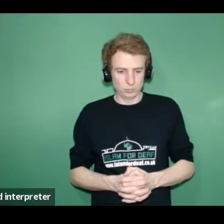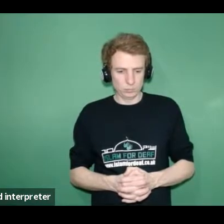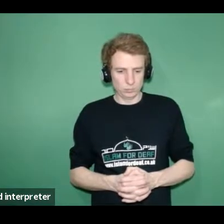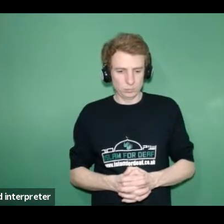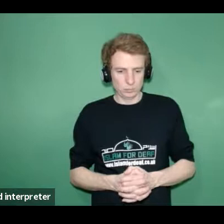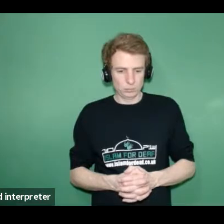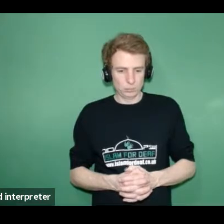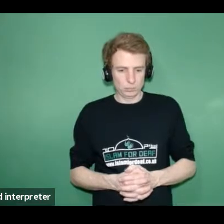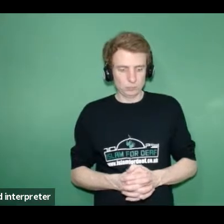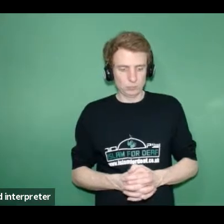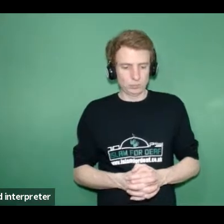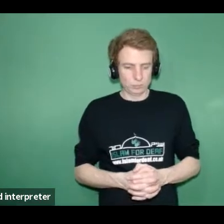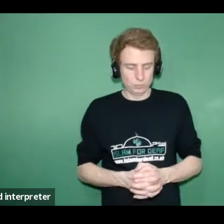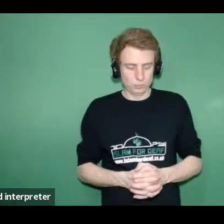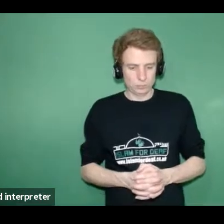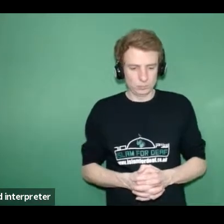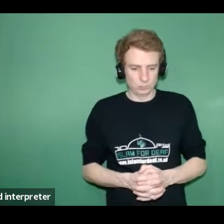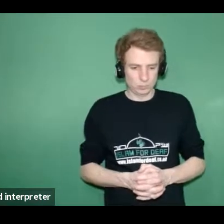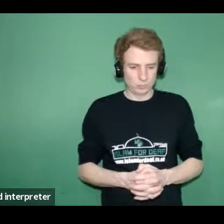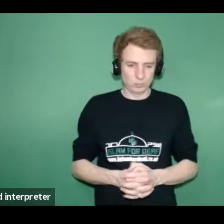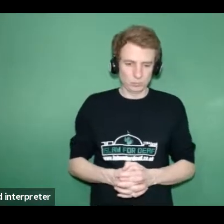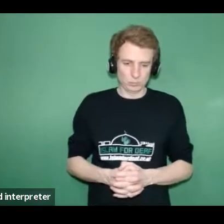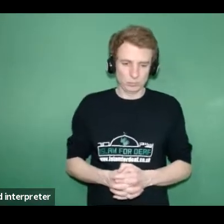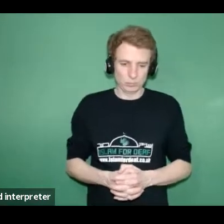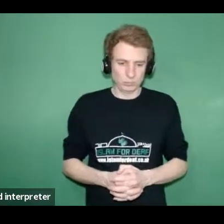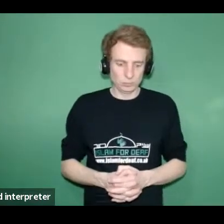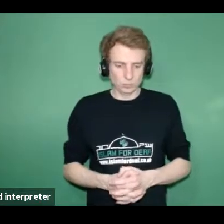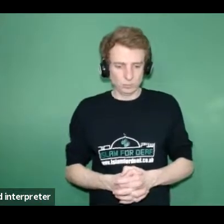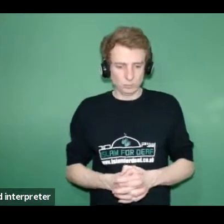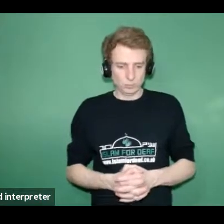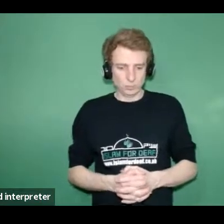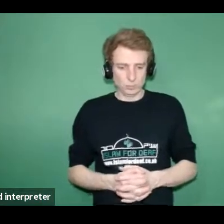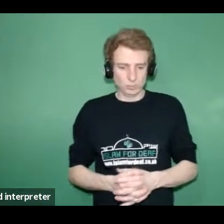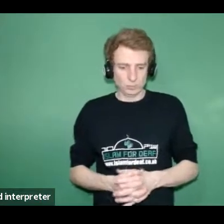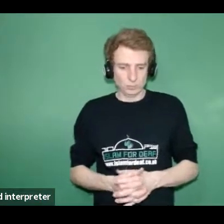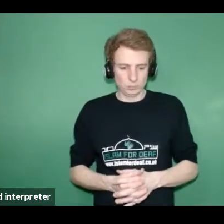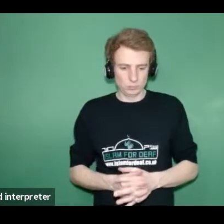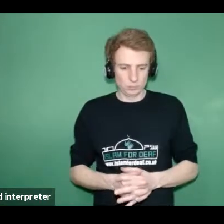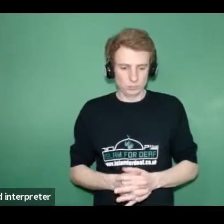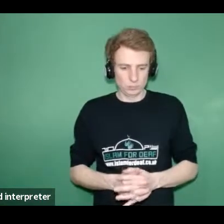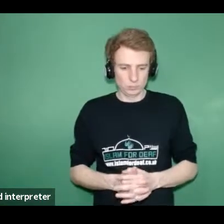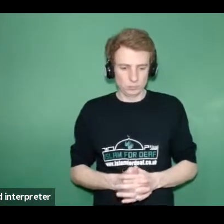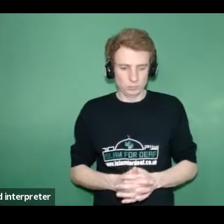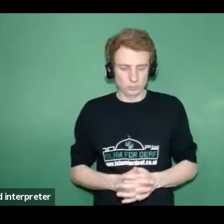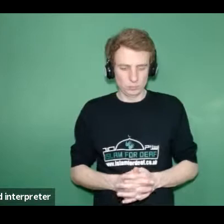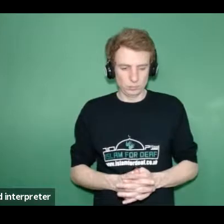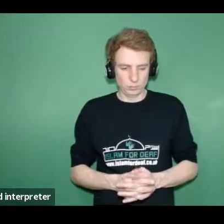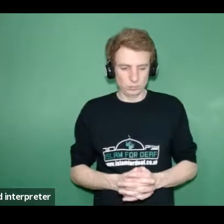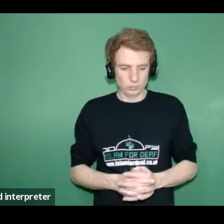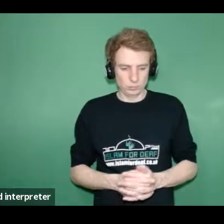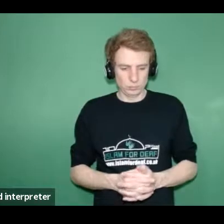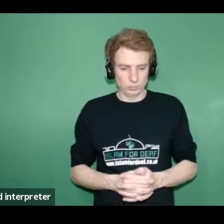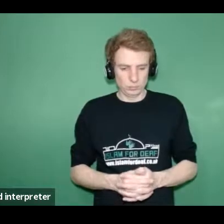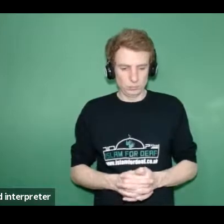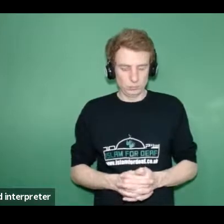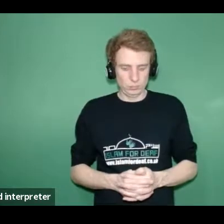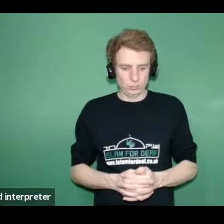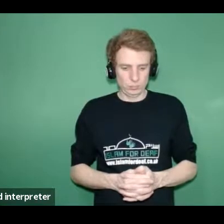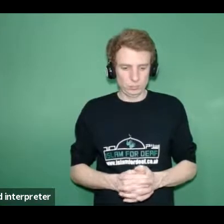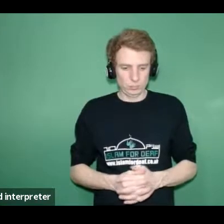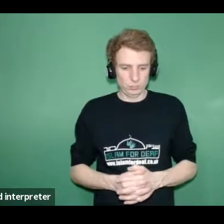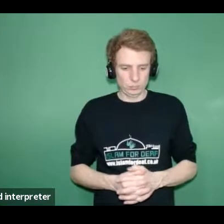وأن تذكر الموت والبلى، ومن أراد الآخرة ترك زينة الدنيا، فمن فعل ذلك